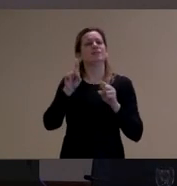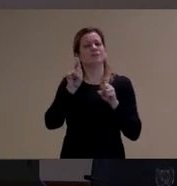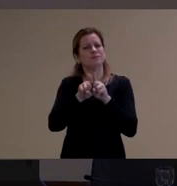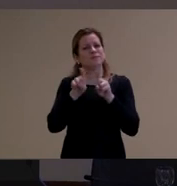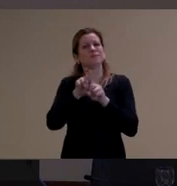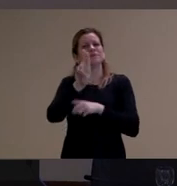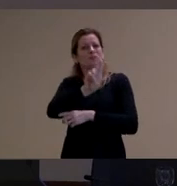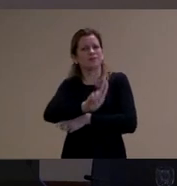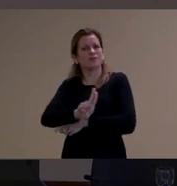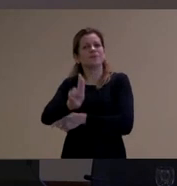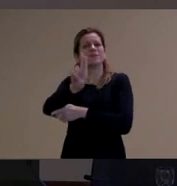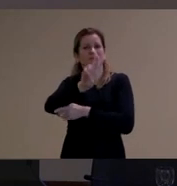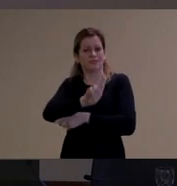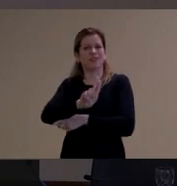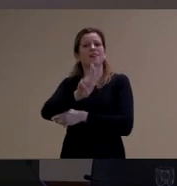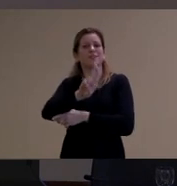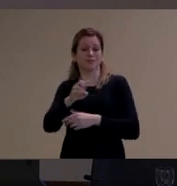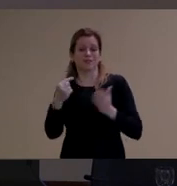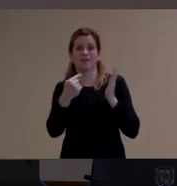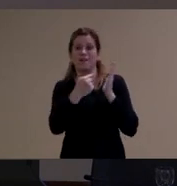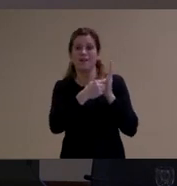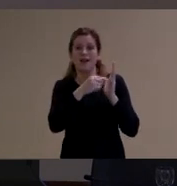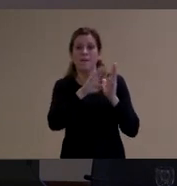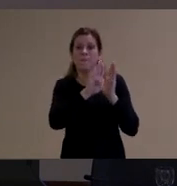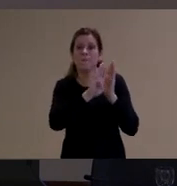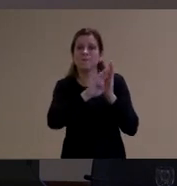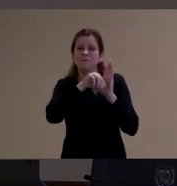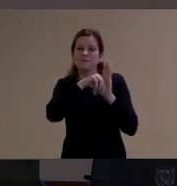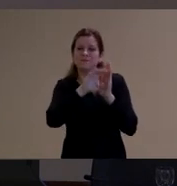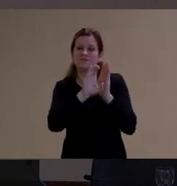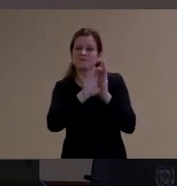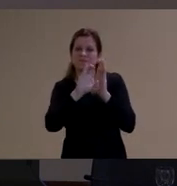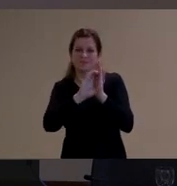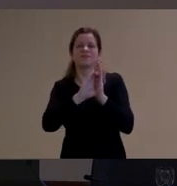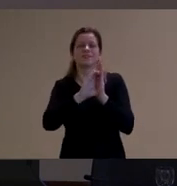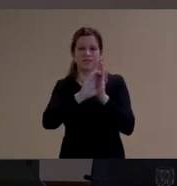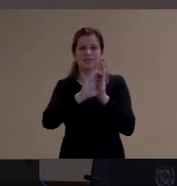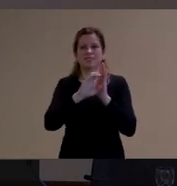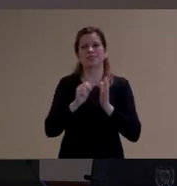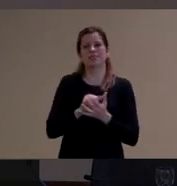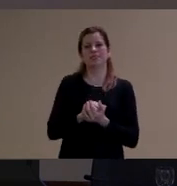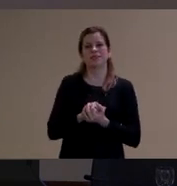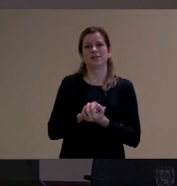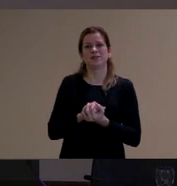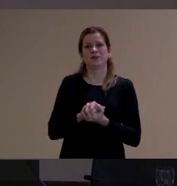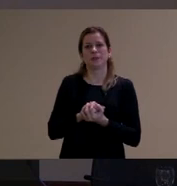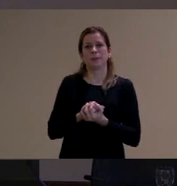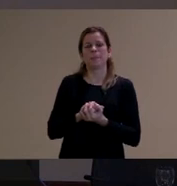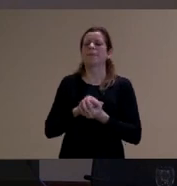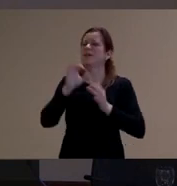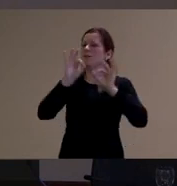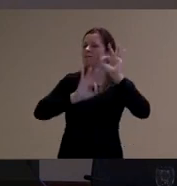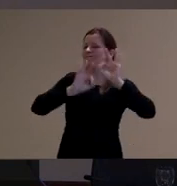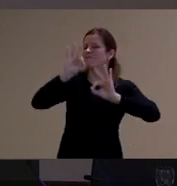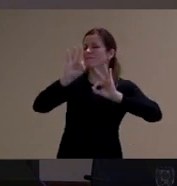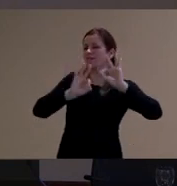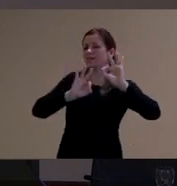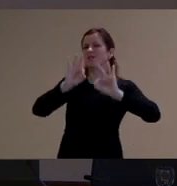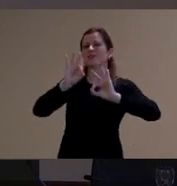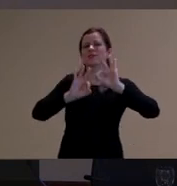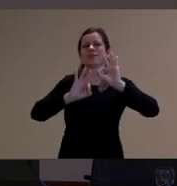utilizada na bncc né onde na bncc um essa organização